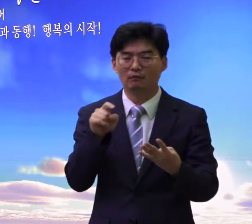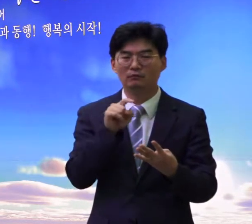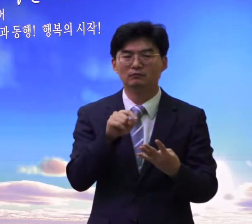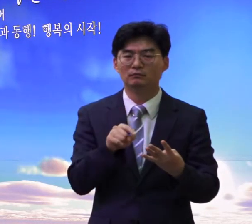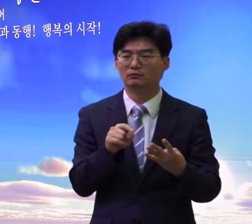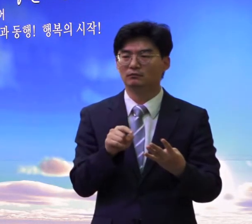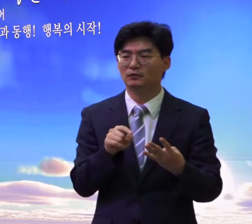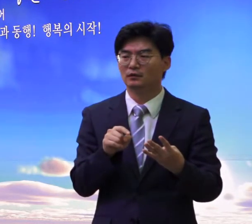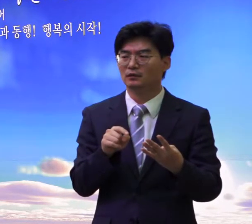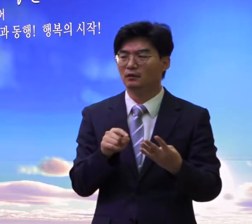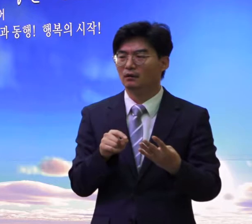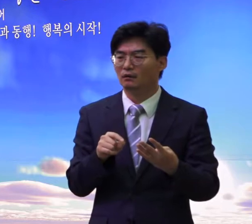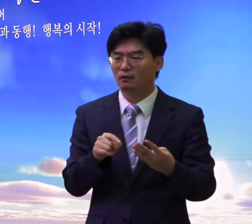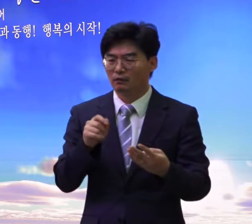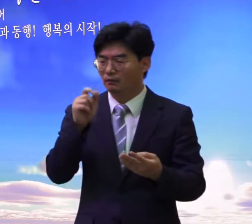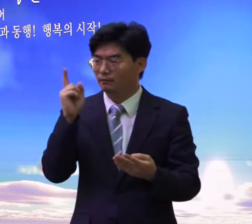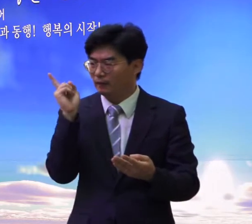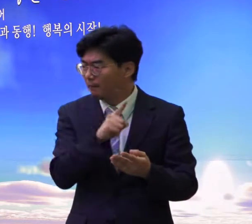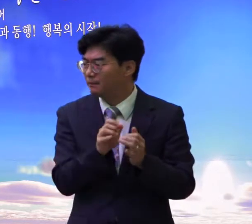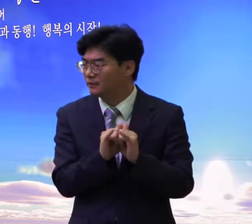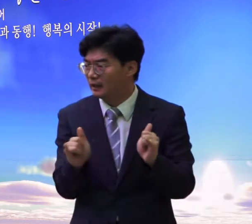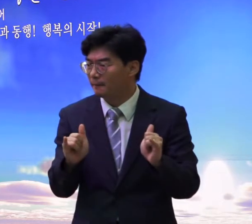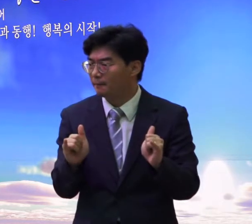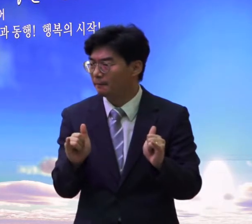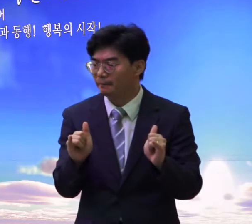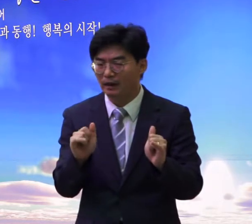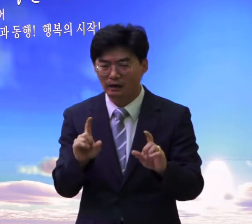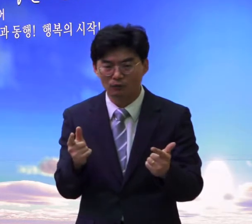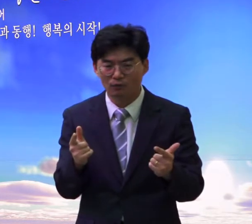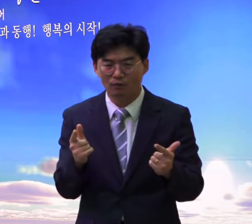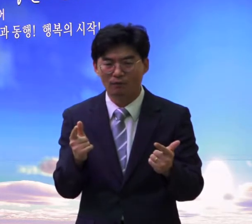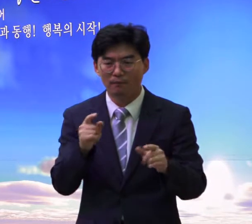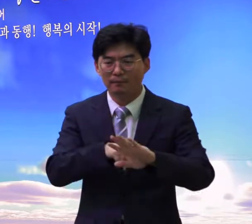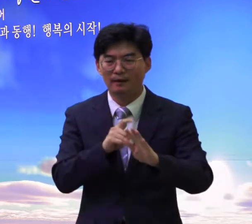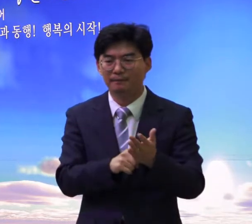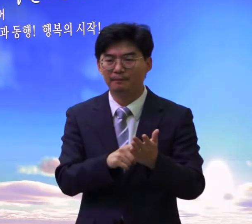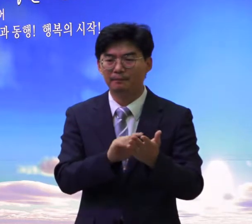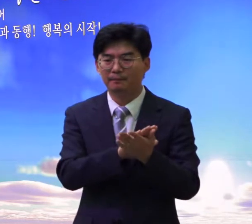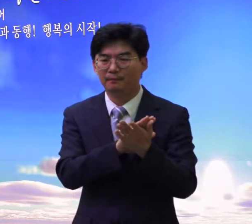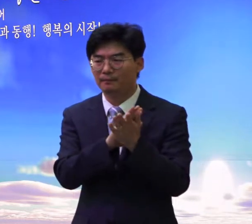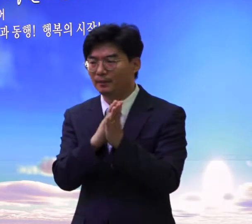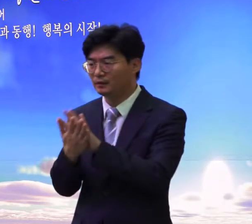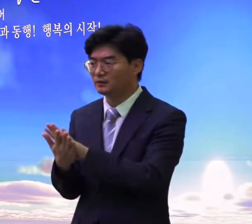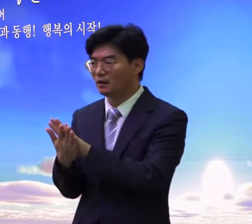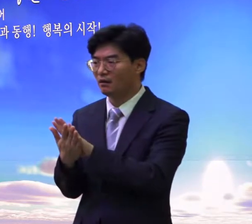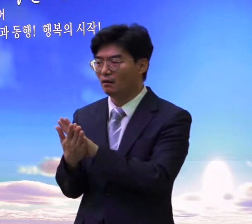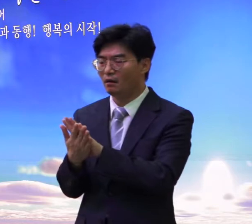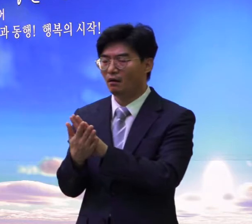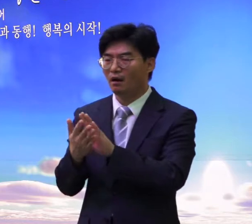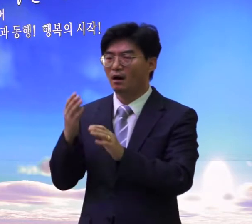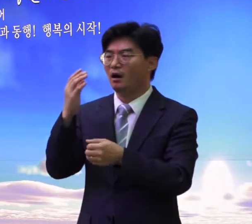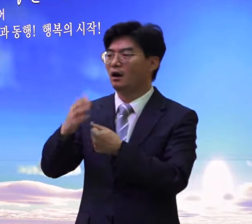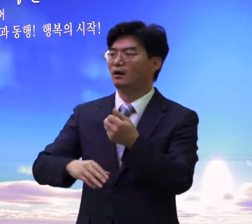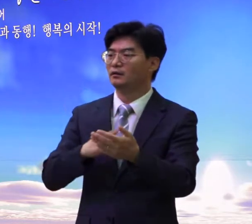싶습니다. 그런데 그들은 다윗과 함께 그 속에서 영혼의 새벽을 깨우며 하나님을